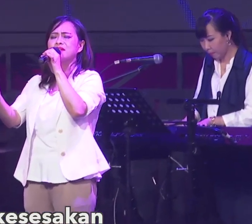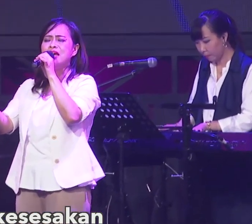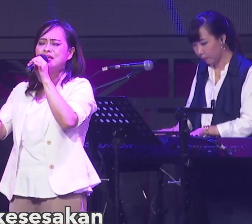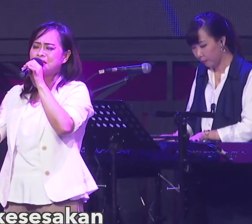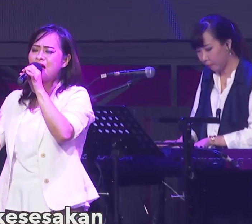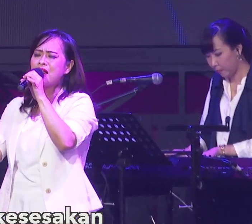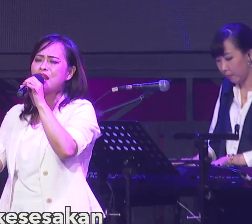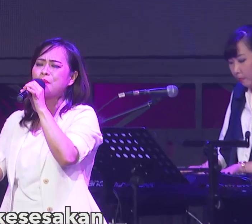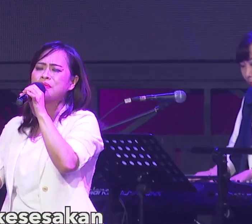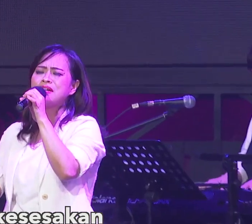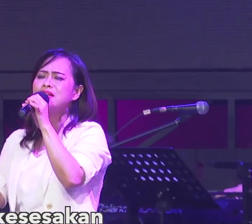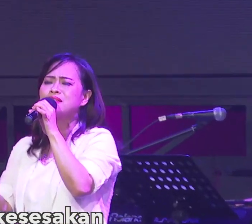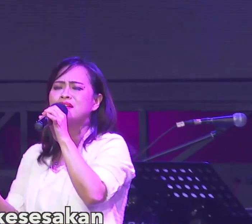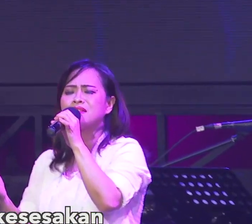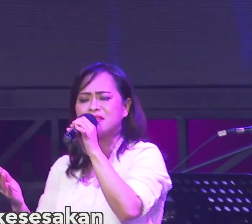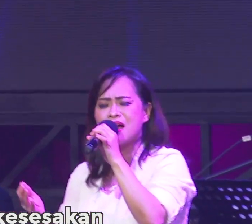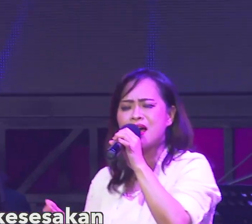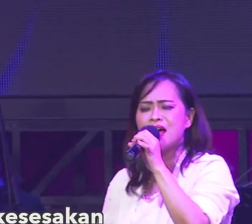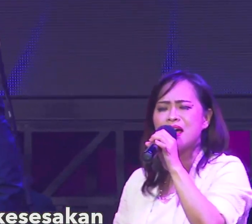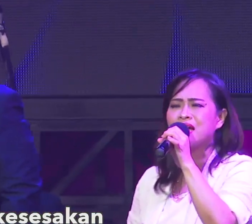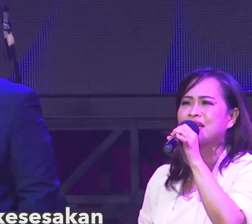harapan dalam